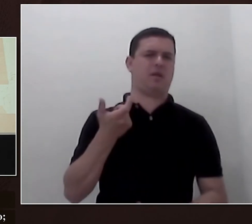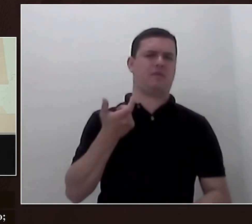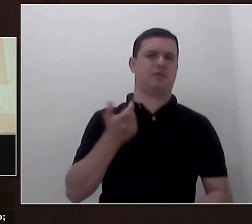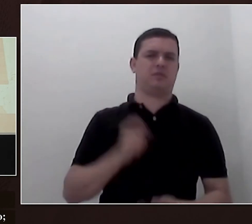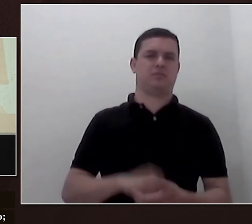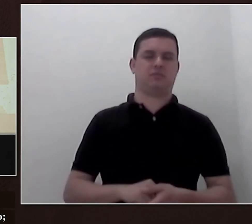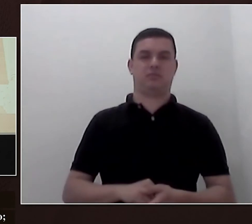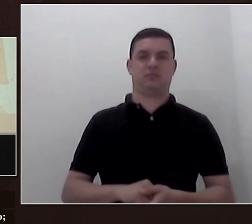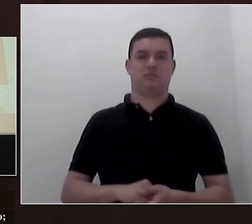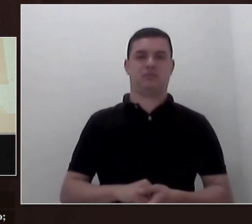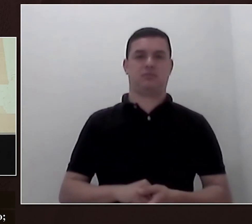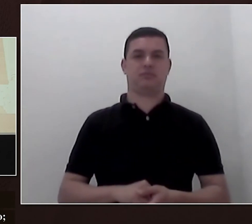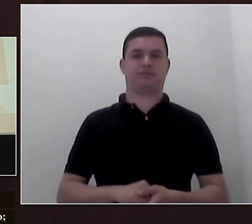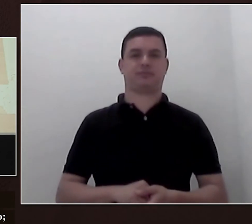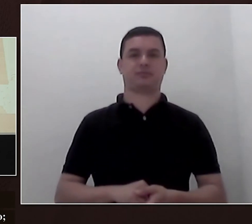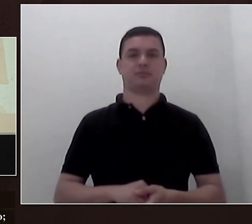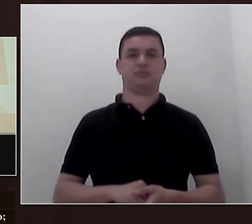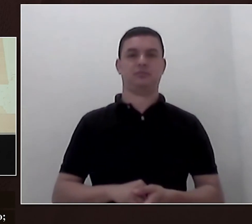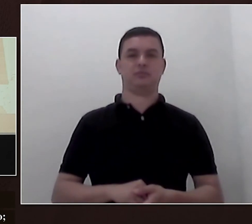Tenha coragem.